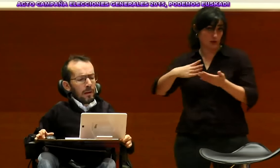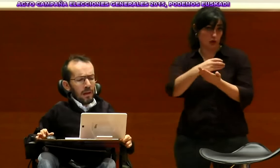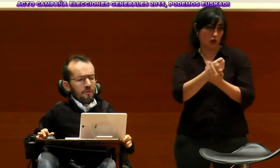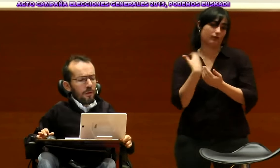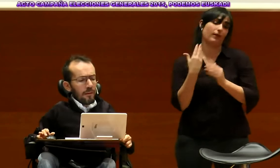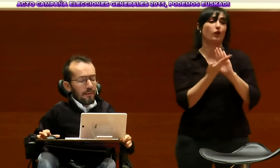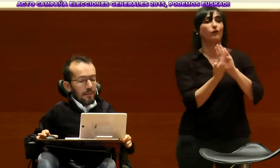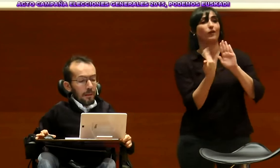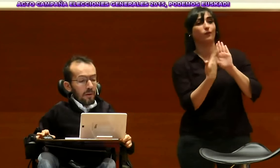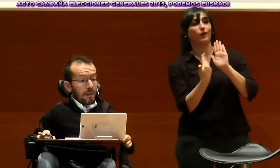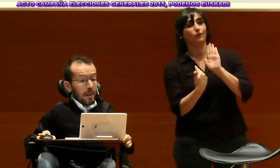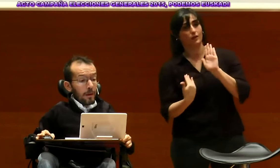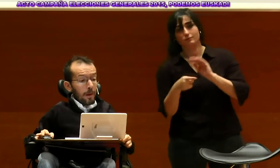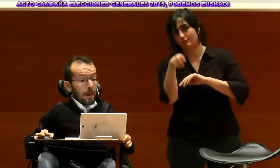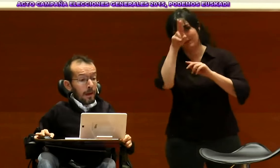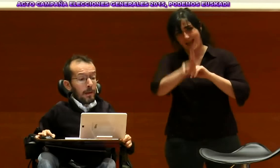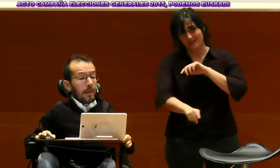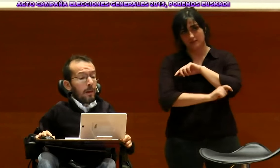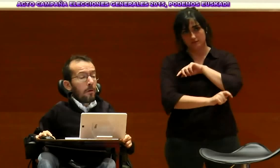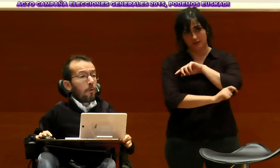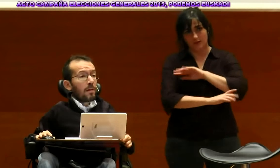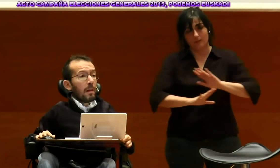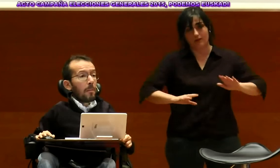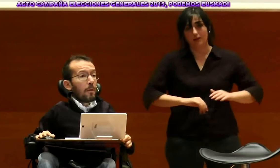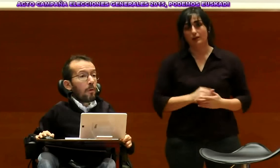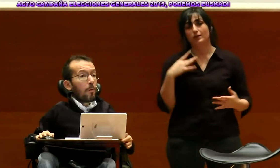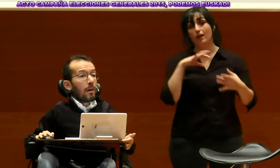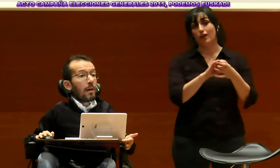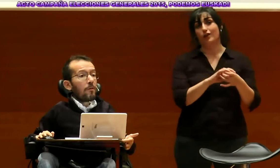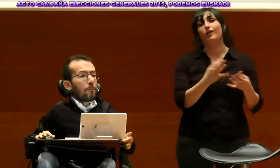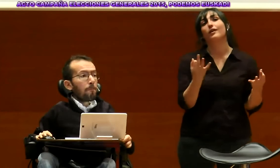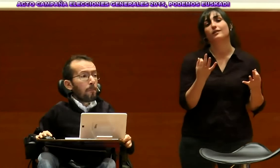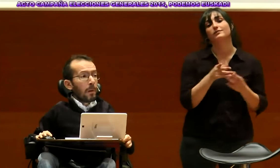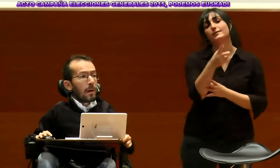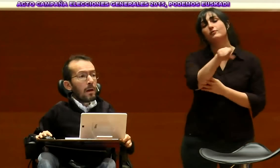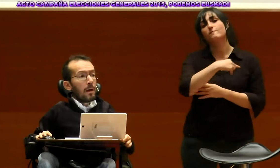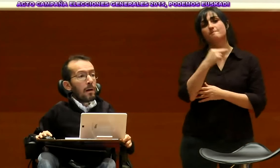fuera, eso es hacer trampa y tiene que ver con que tienen miedo. En cualquier caso,